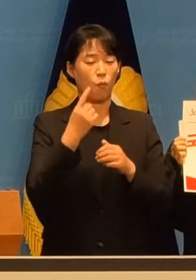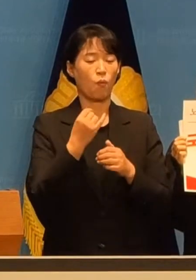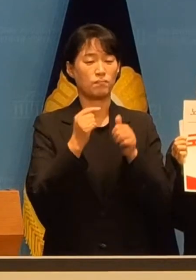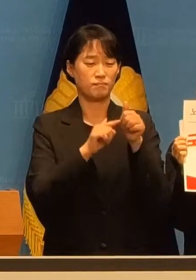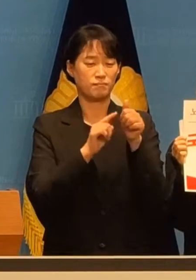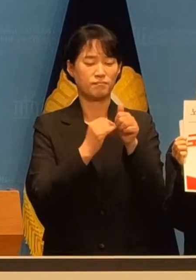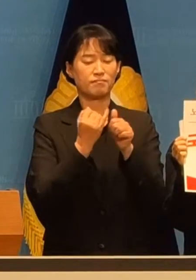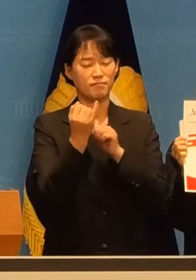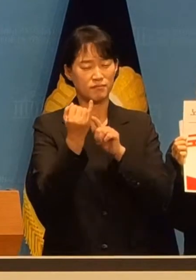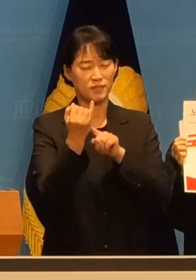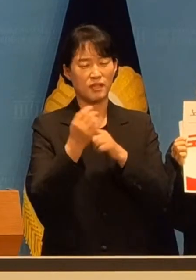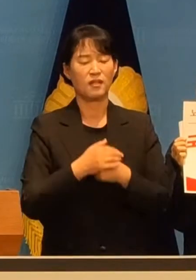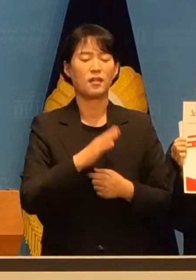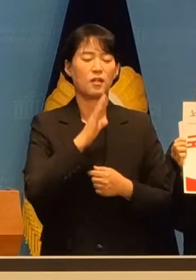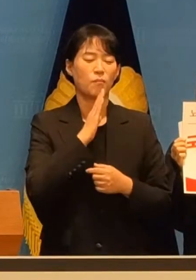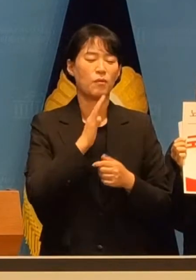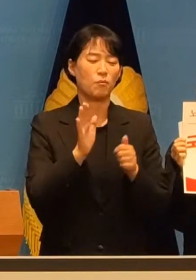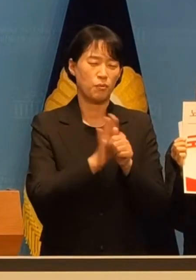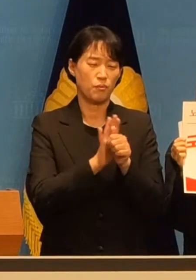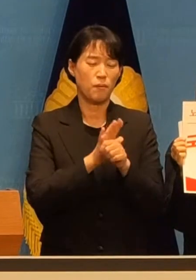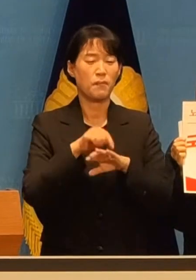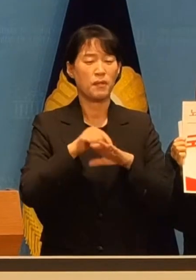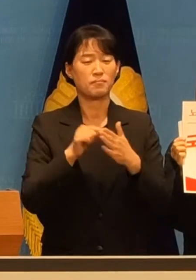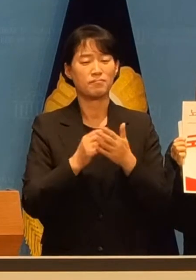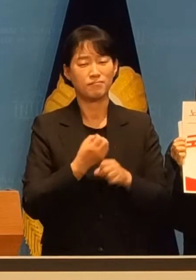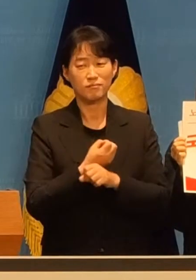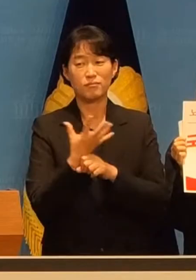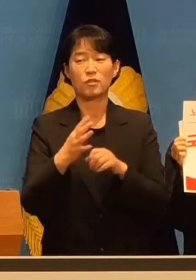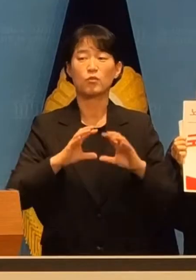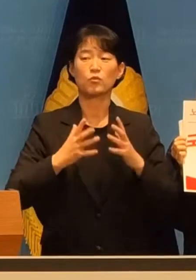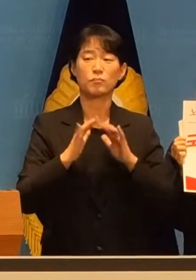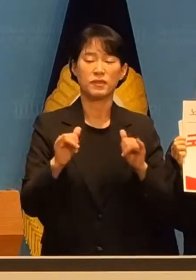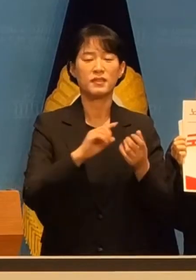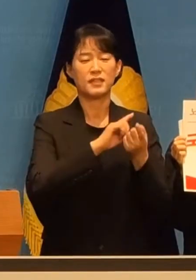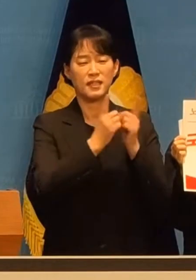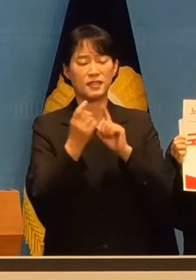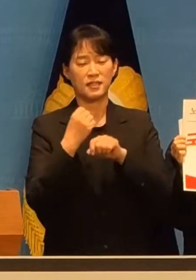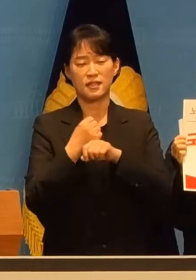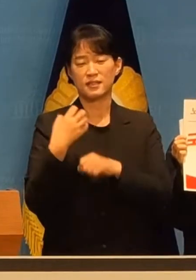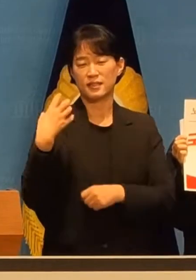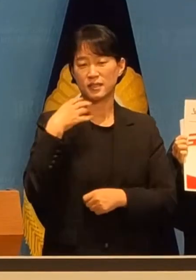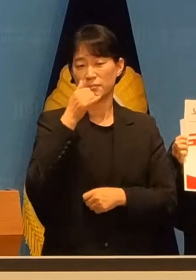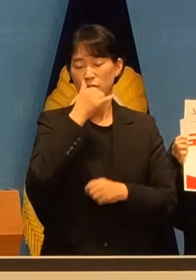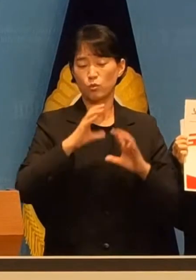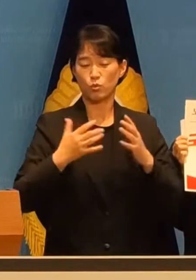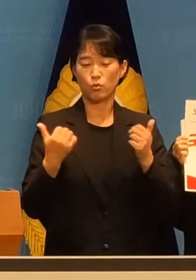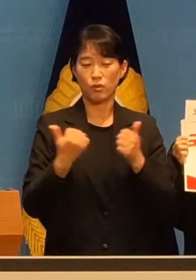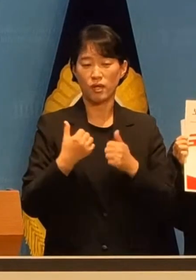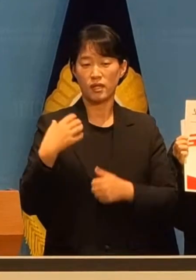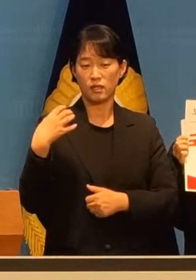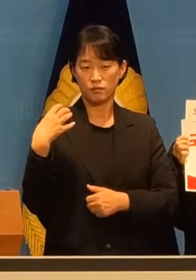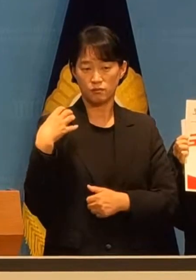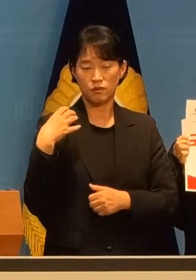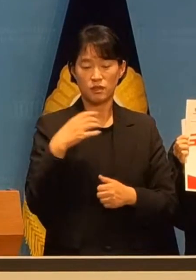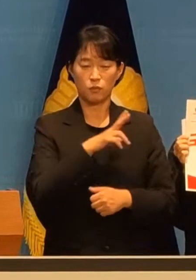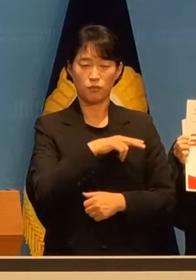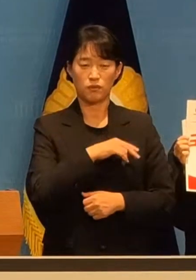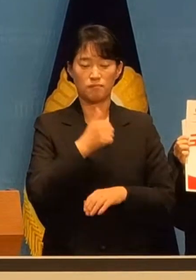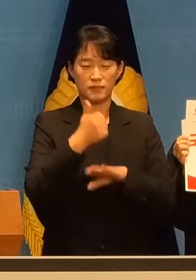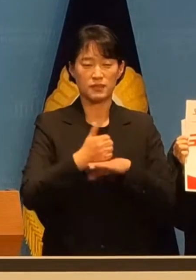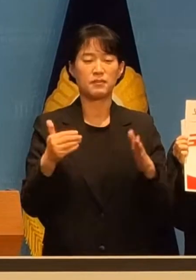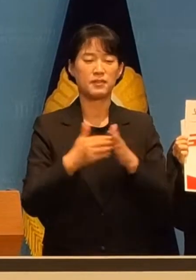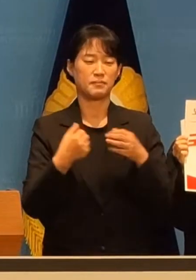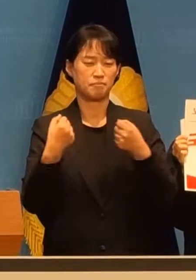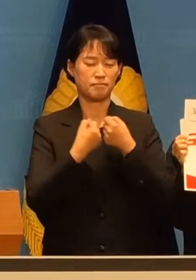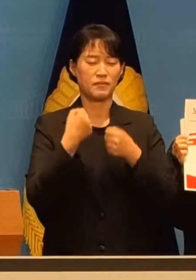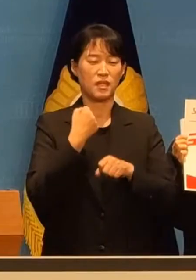한번 깊은 위로의 마음을 전하며 국민을 대변할 의무가 있는 국회의원으로서 끝까지 함께 싸우겠습니다.